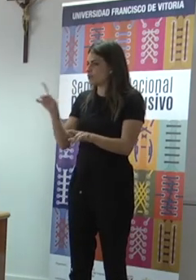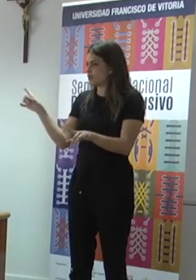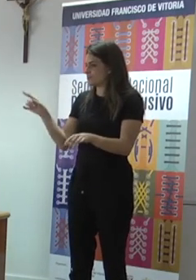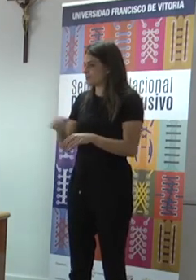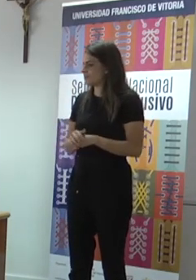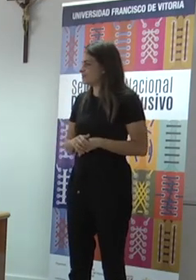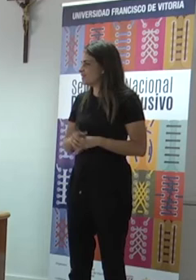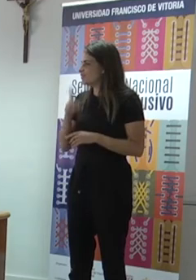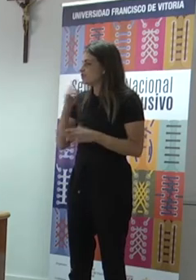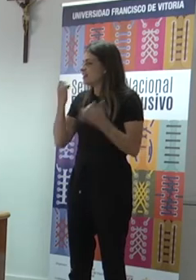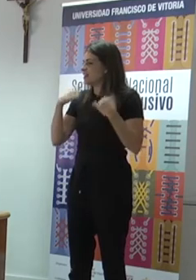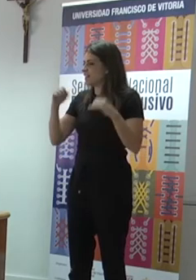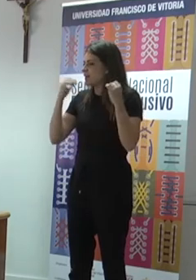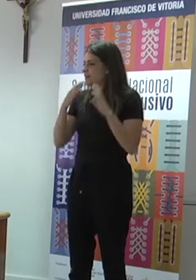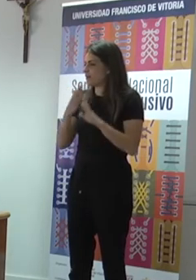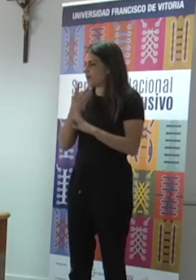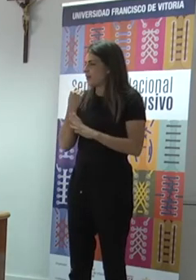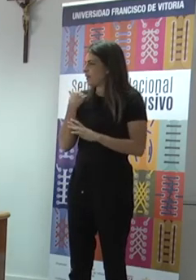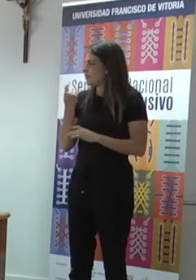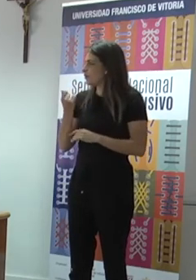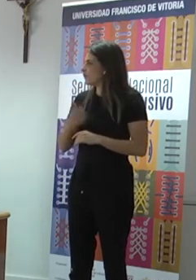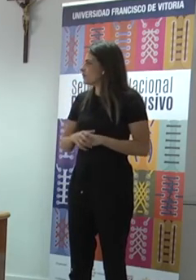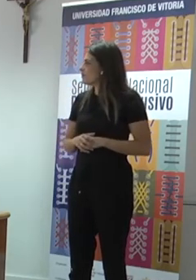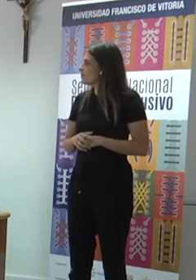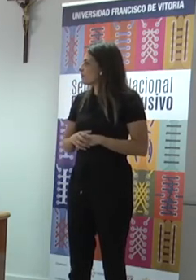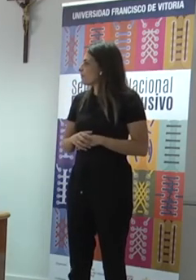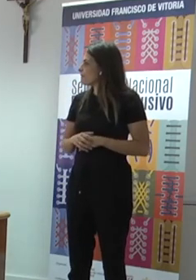muy bien en el entrenamiento. Si quiere cargar, si no, no.